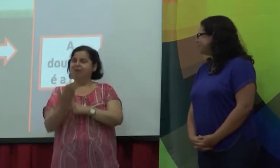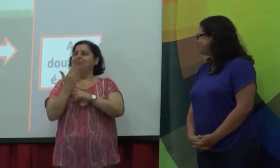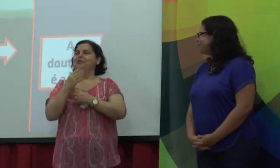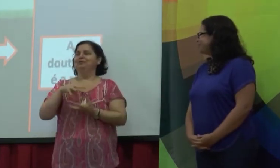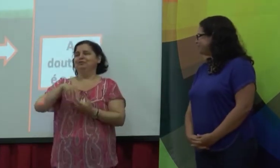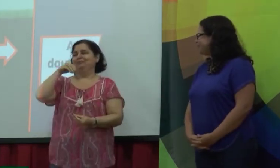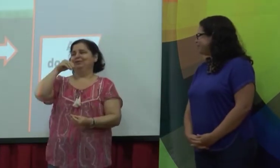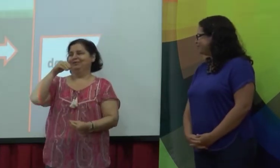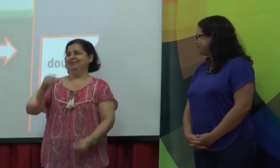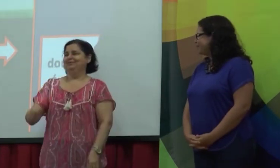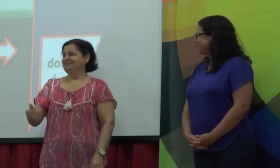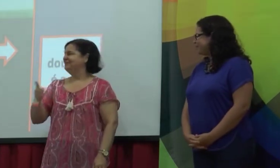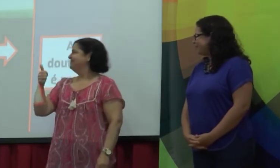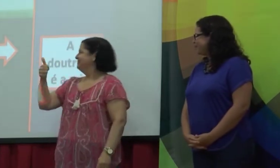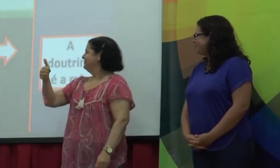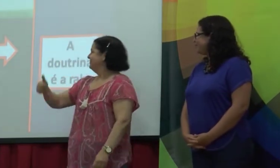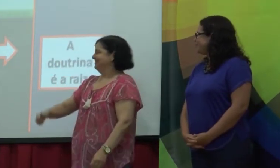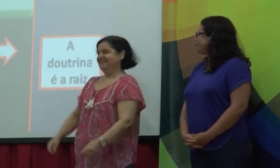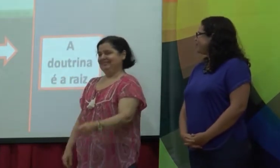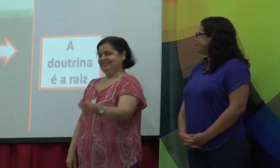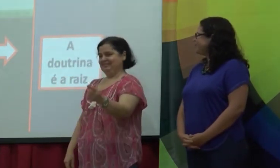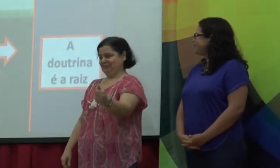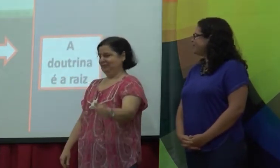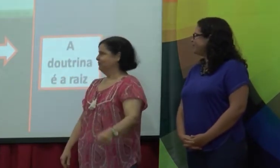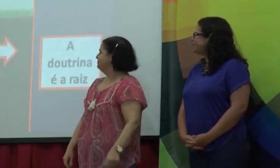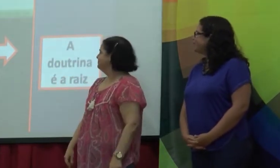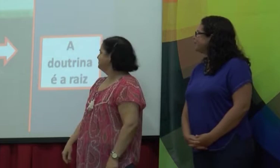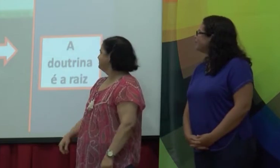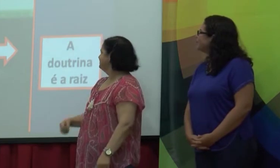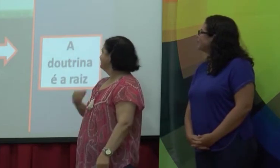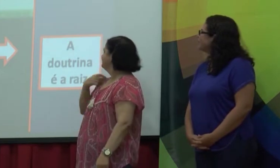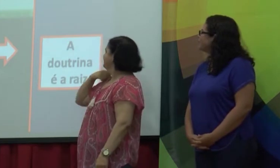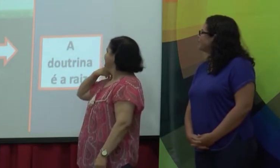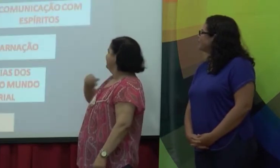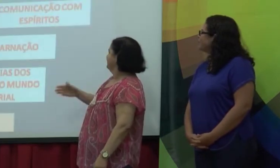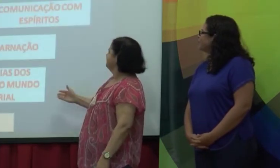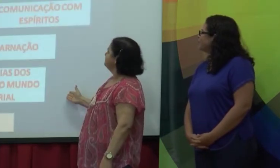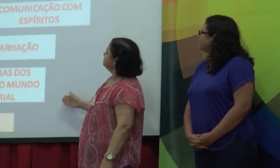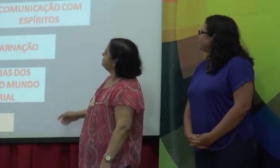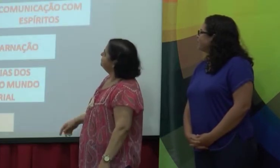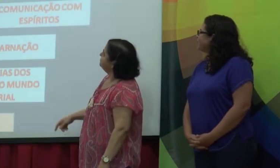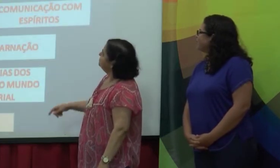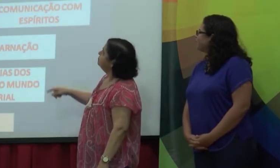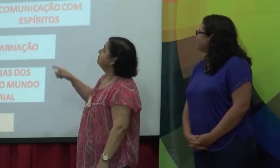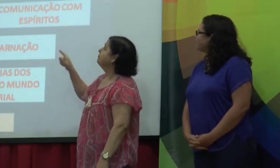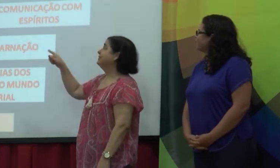do espírito, que dá o apoio, que ajuda o espírito, né?